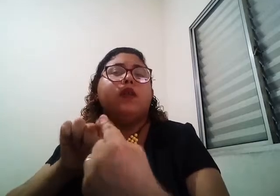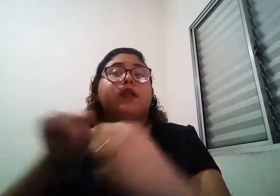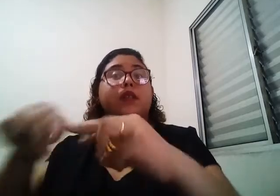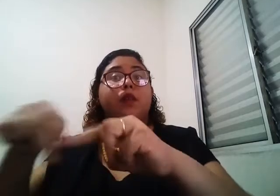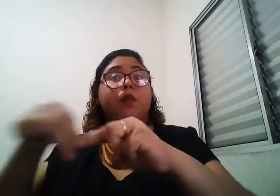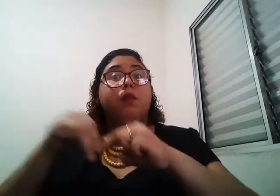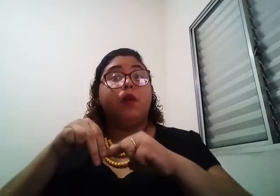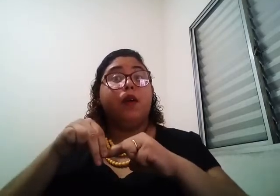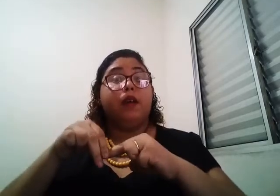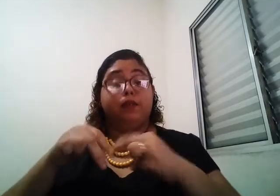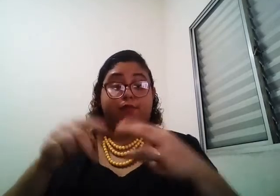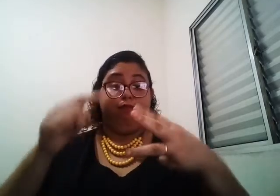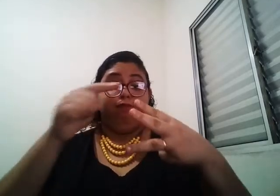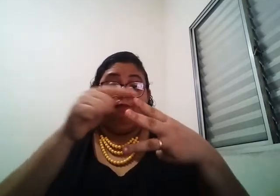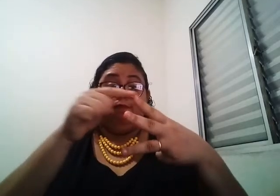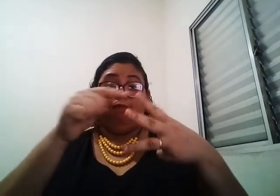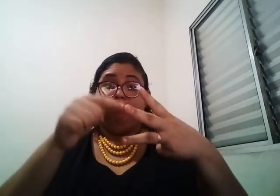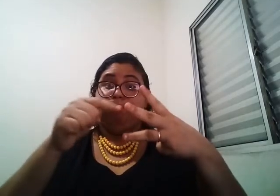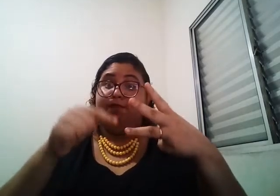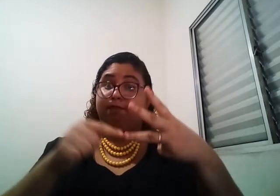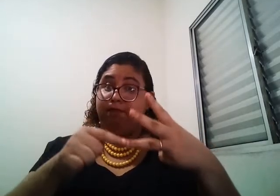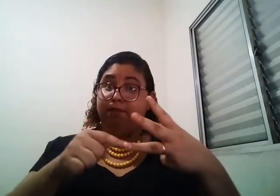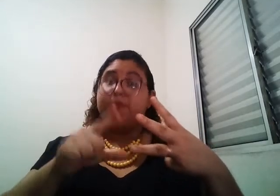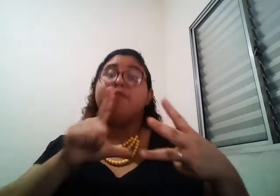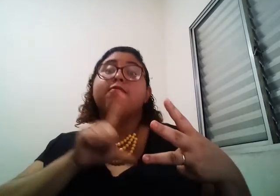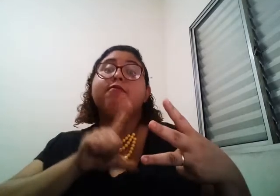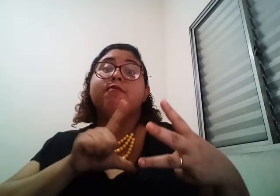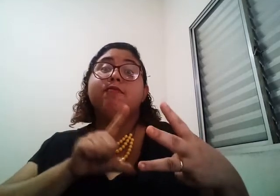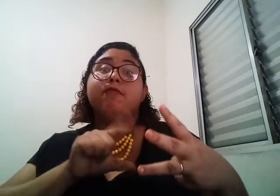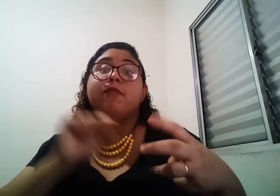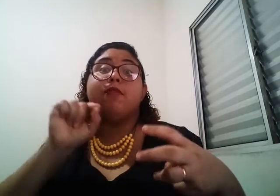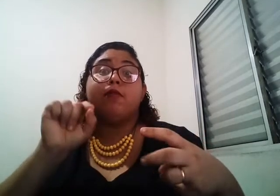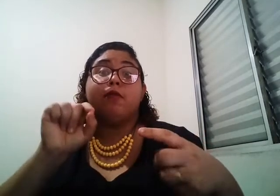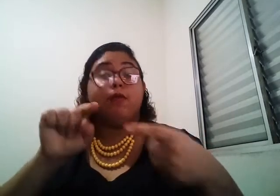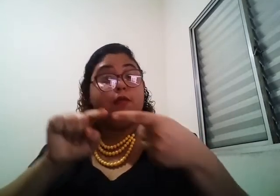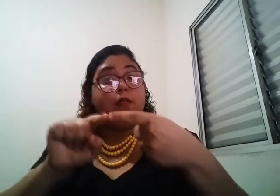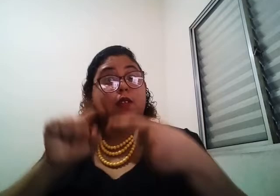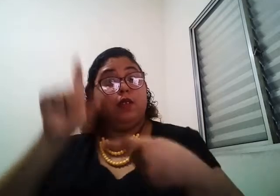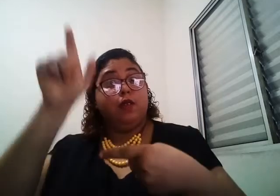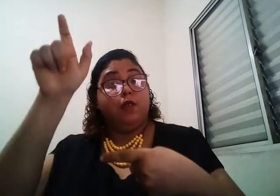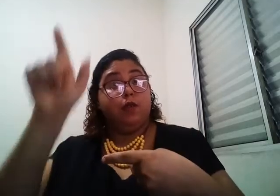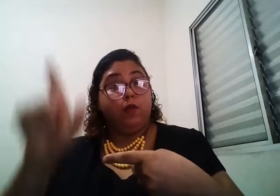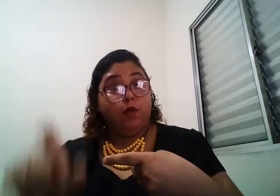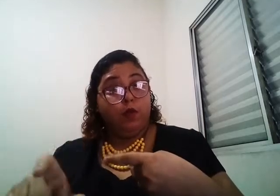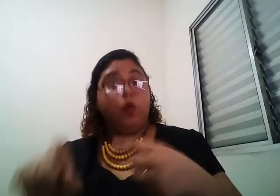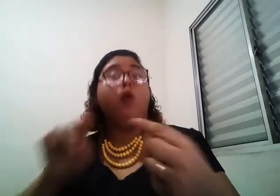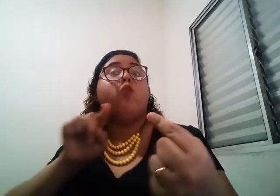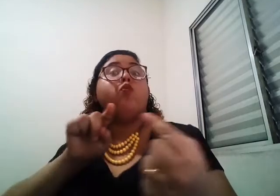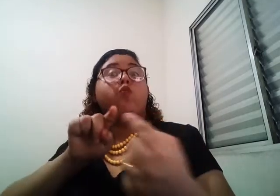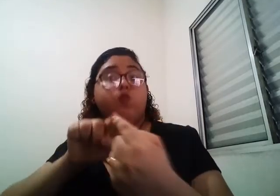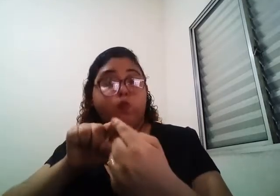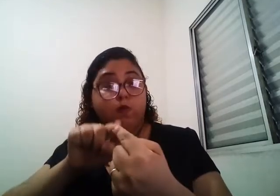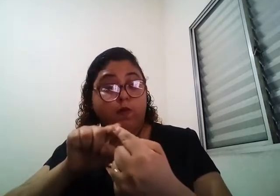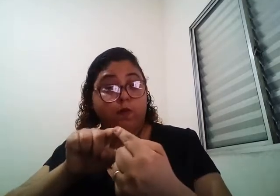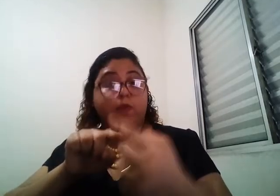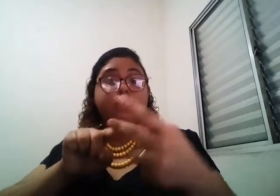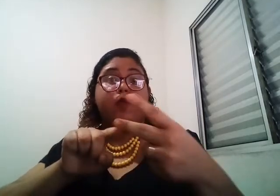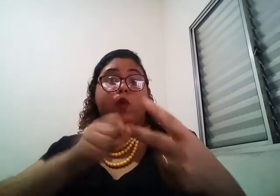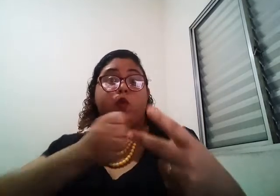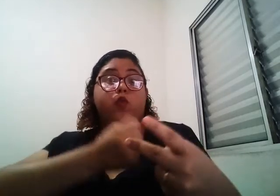se flexionam com respeito à pessoa, número e aspectos. E esses